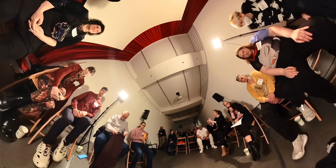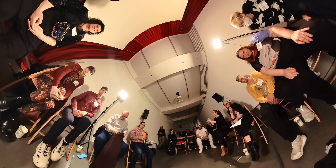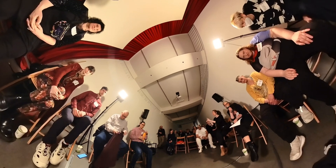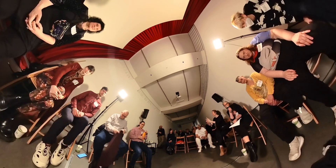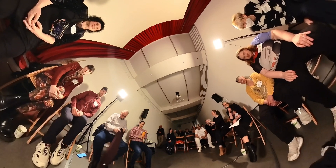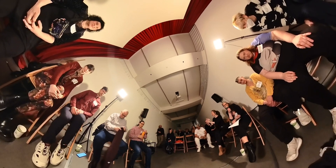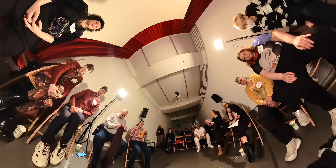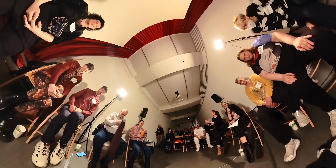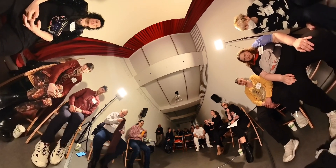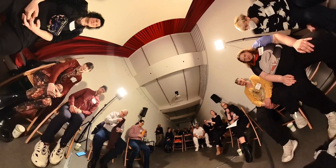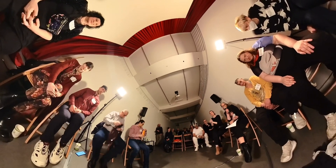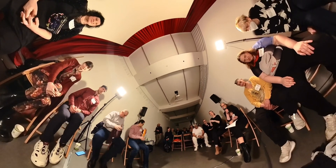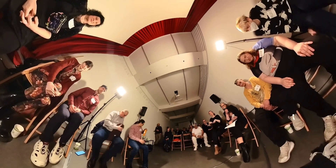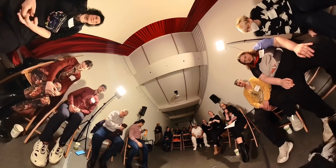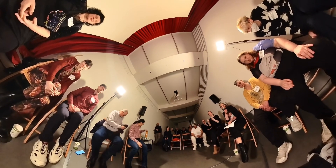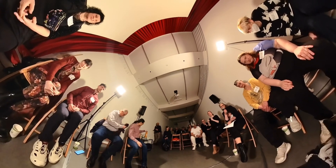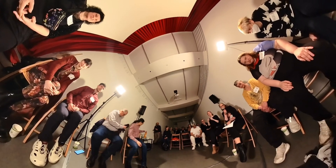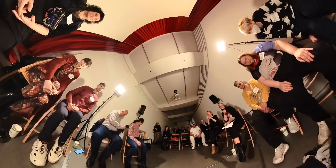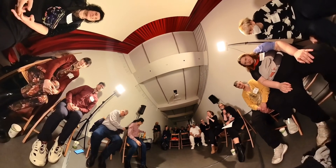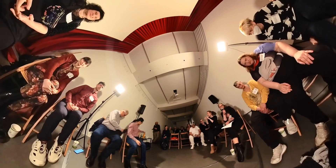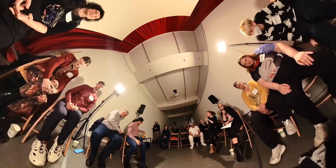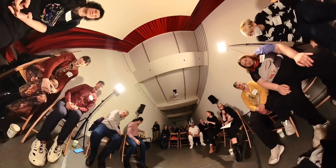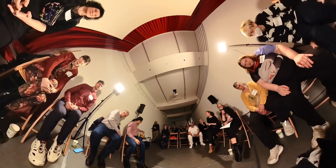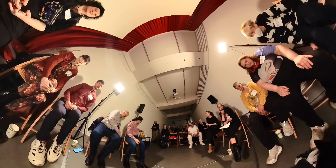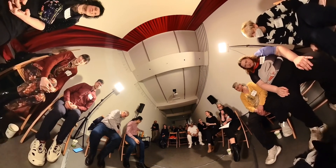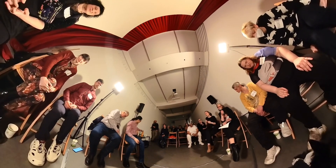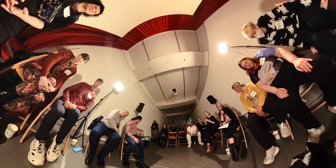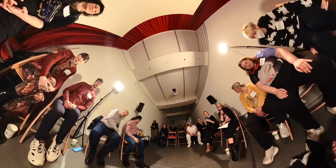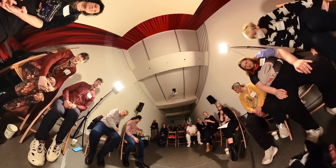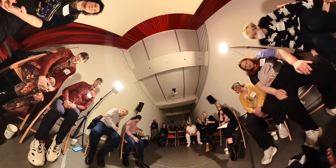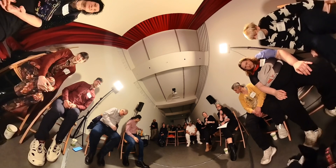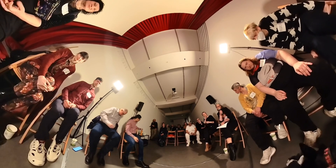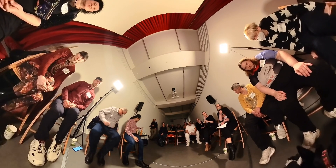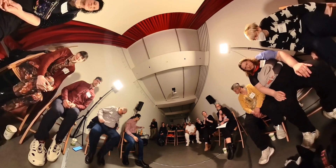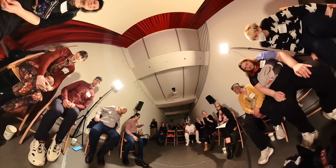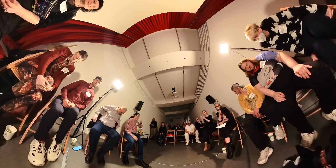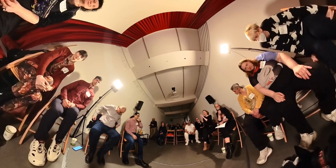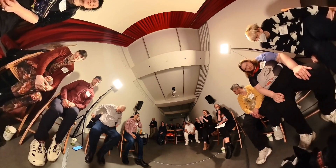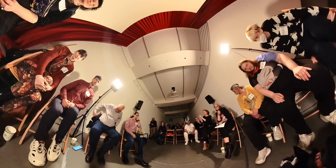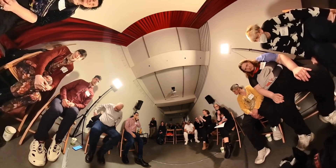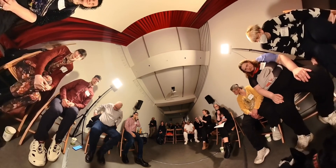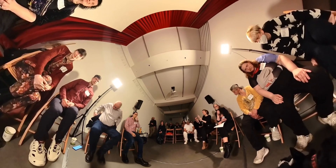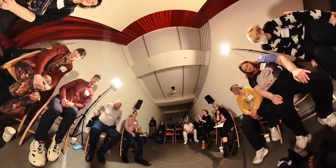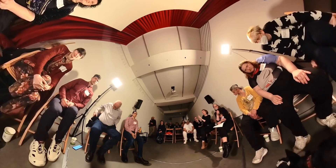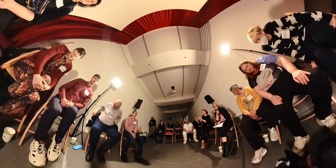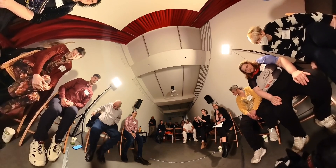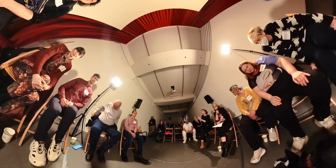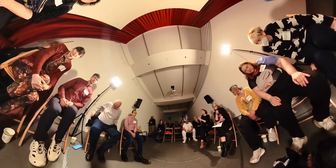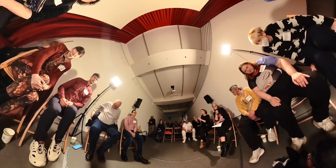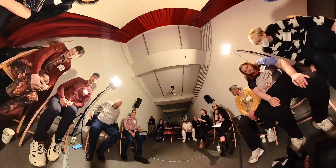toho jakoby zkoumání otevřela jakoby asi zřejmě nějak organicky v tom tvůrčím procesu nějaký